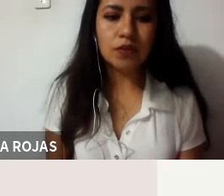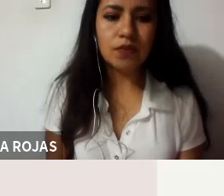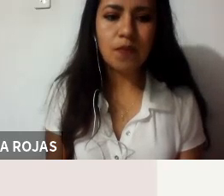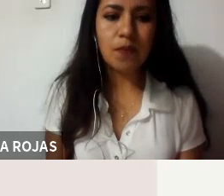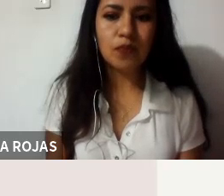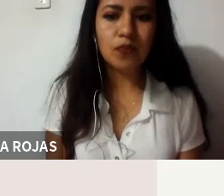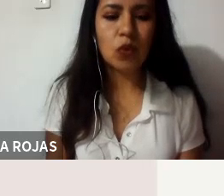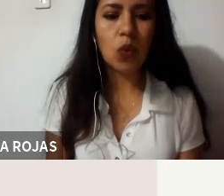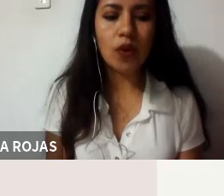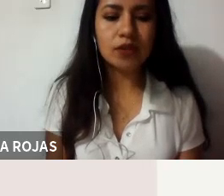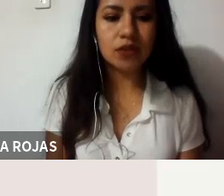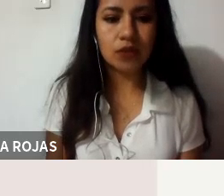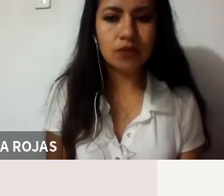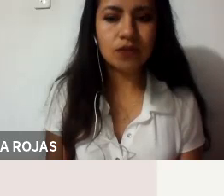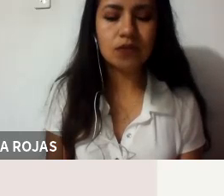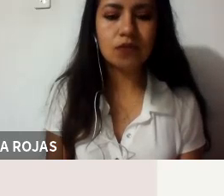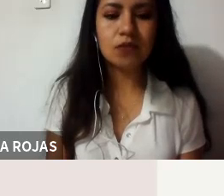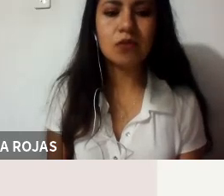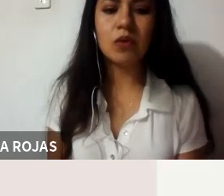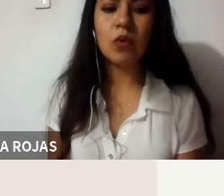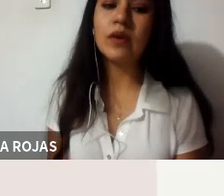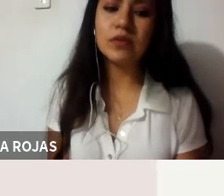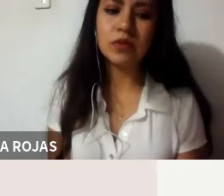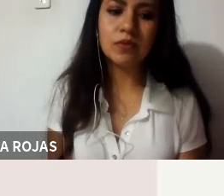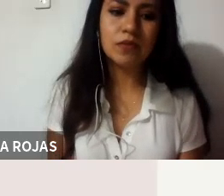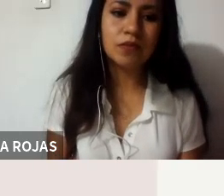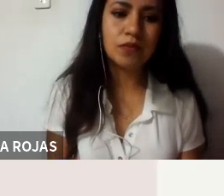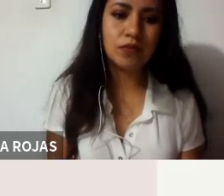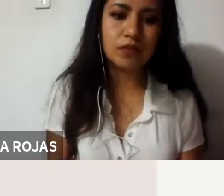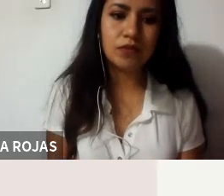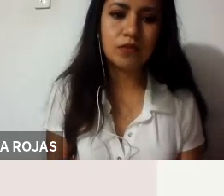¿Cuánto? ¿Cuánto? ¿Cuánto?